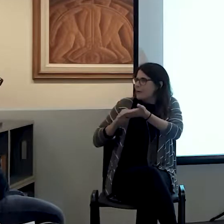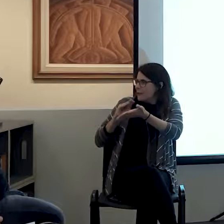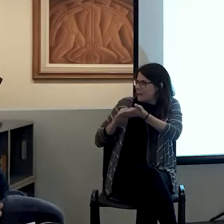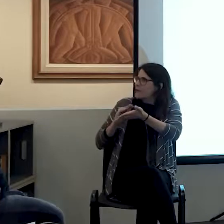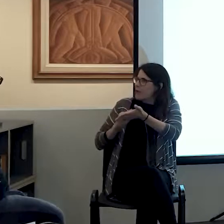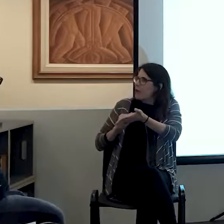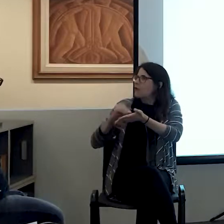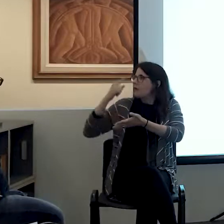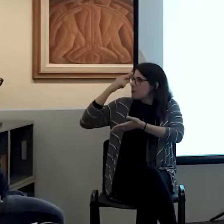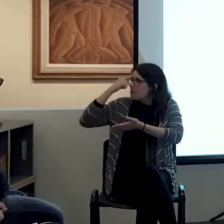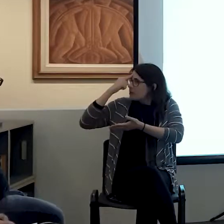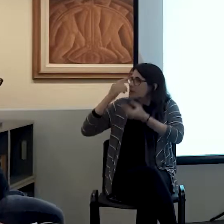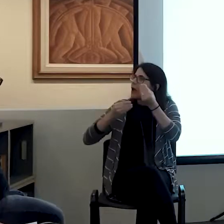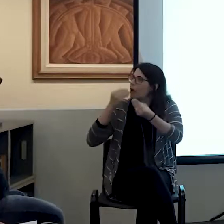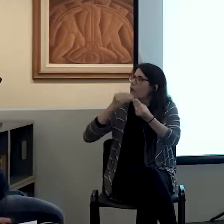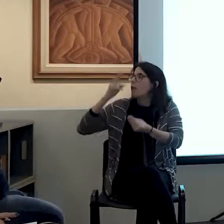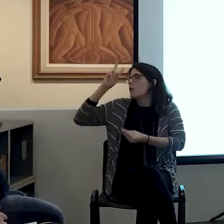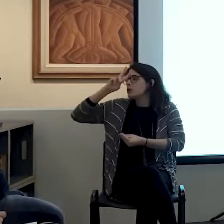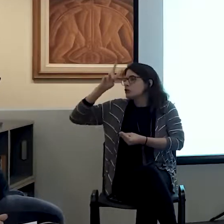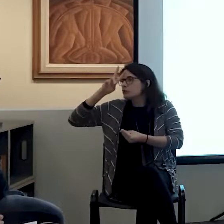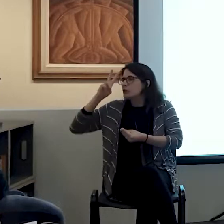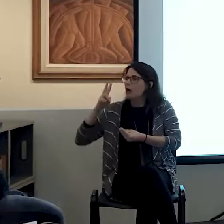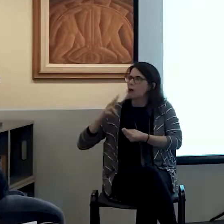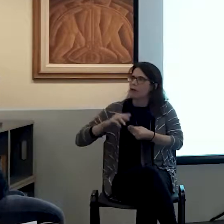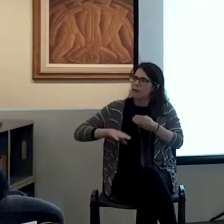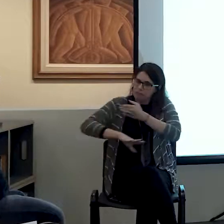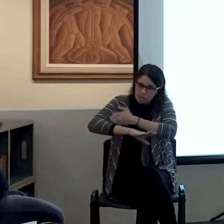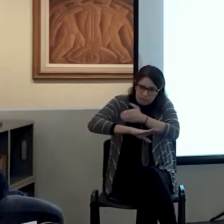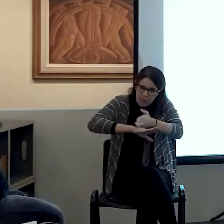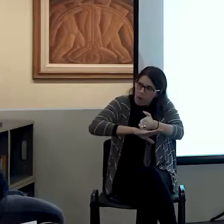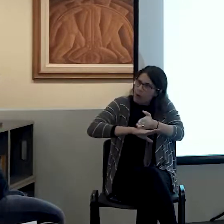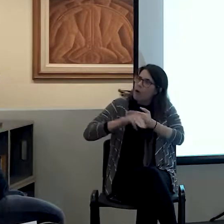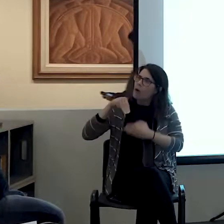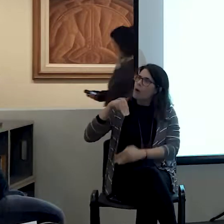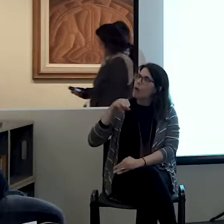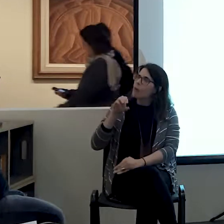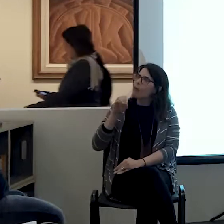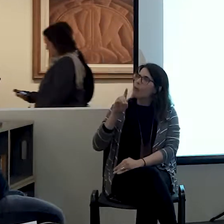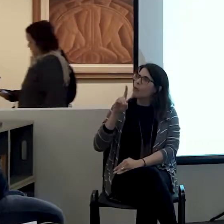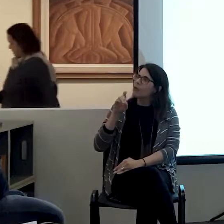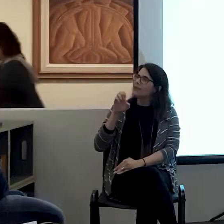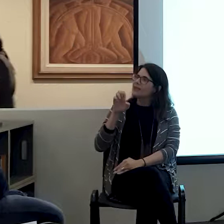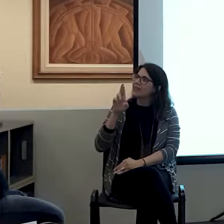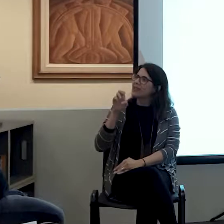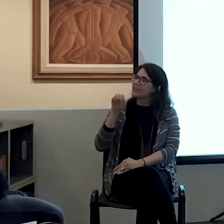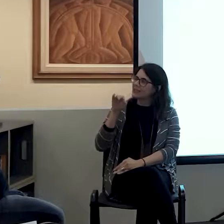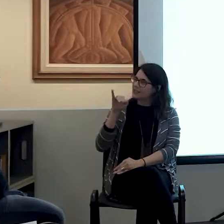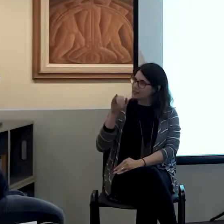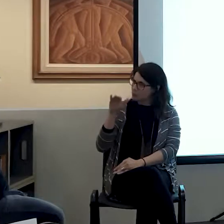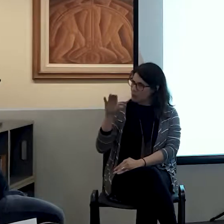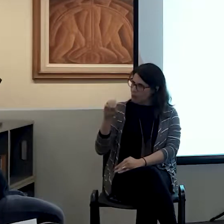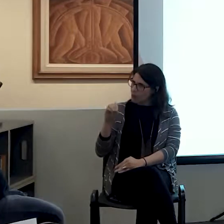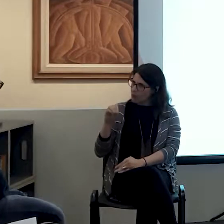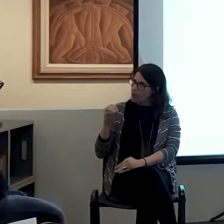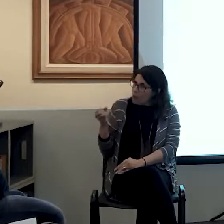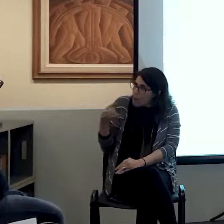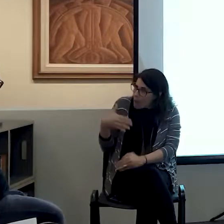do modernismo, sobretudo da relação entre o modernismo e a ideia de revolução no século XIX,